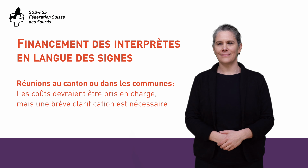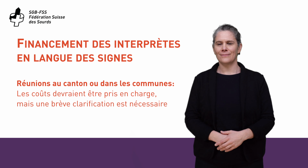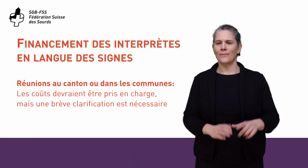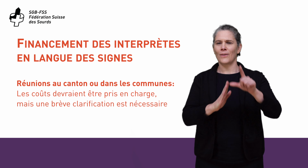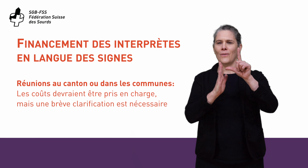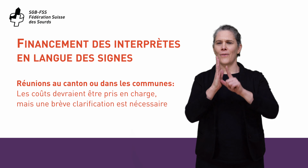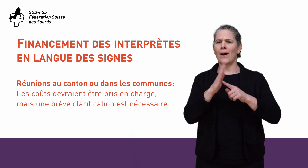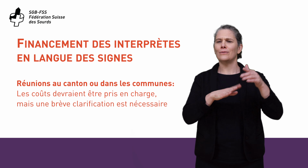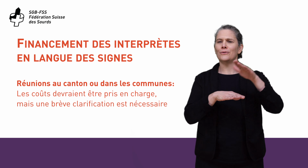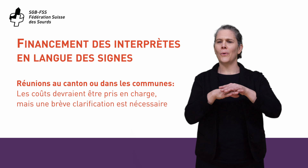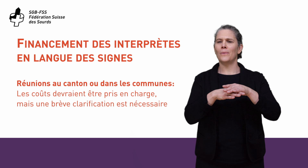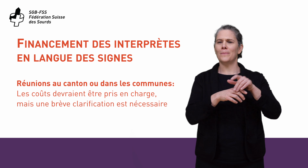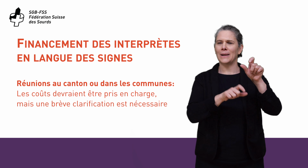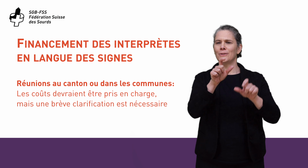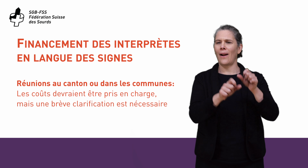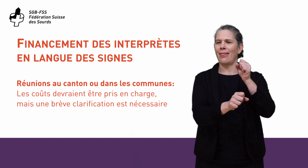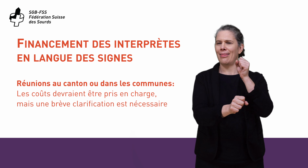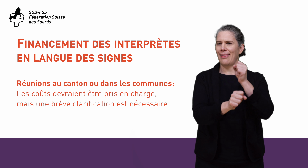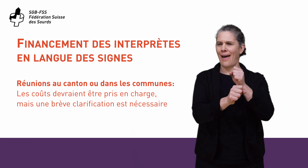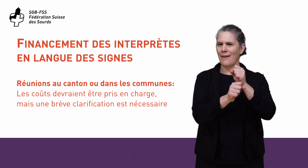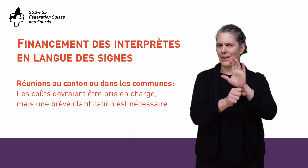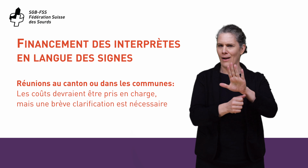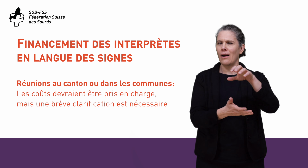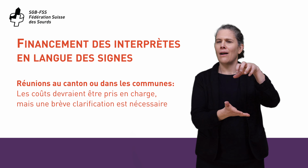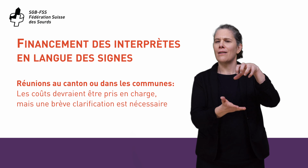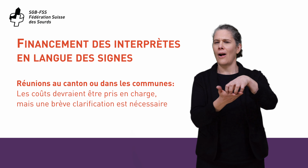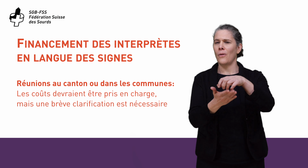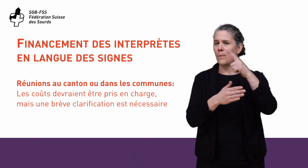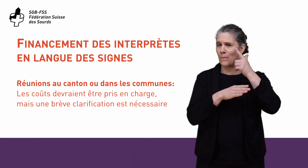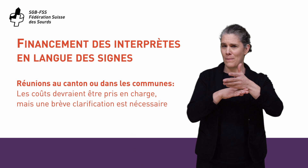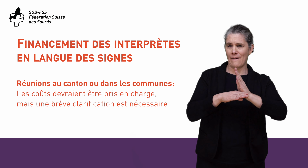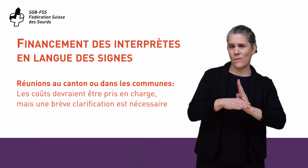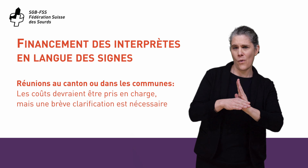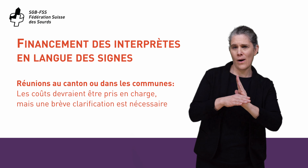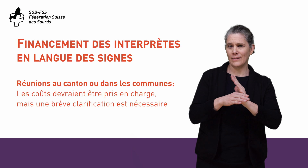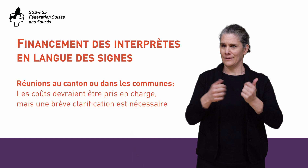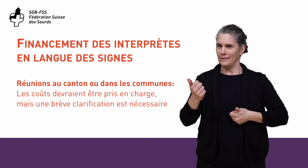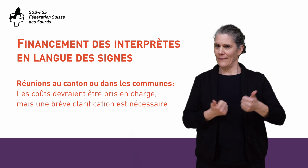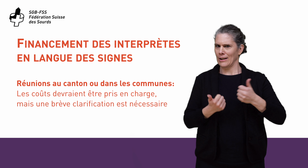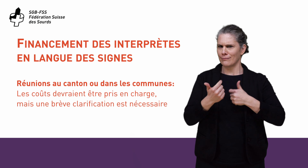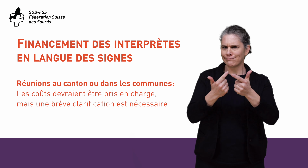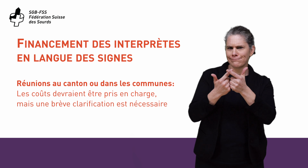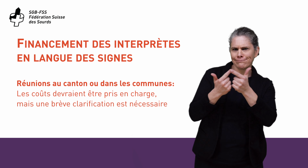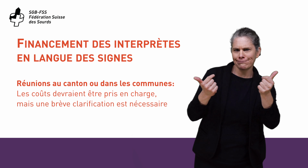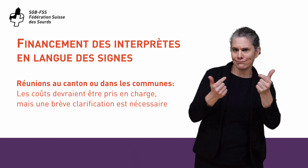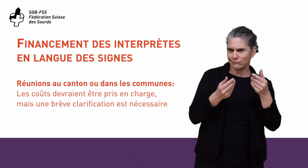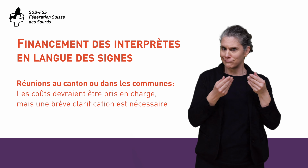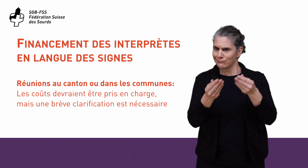Les lois sur le personnel des cantons peuvent prévoir des dispositions différentes, mais en général,